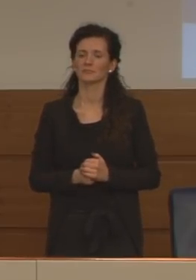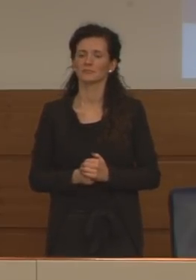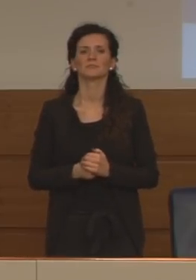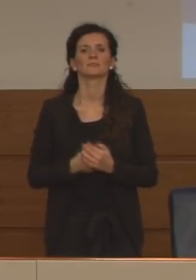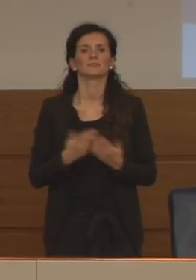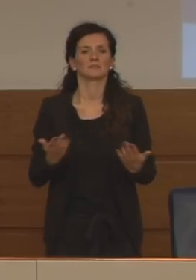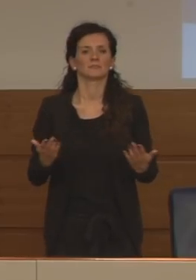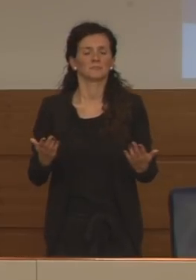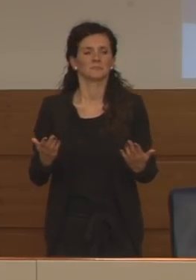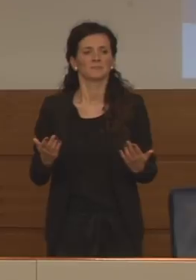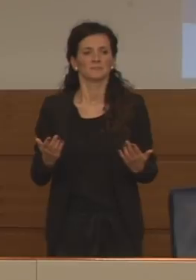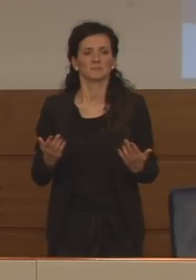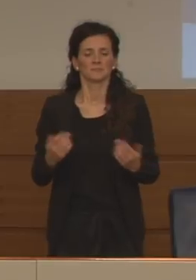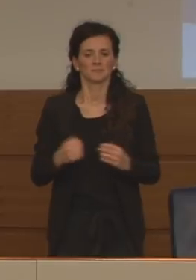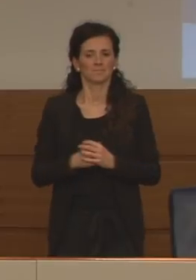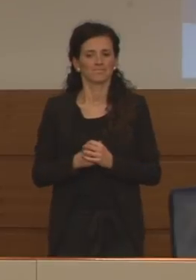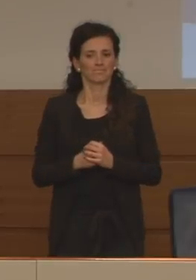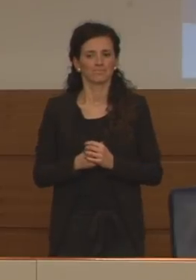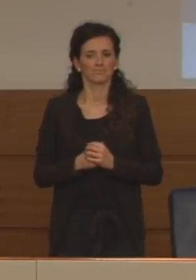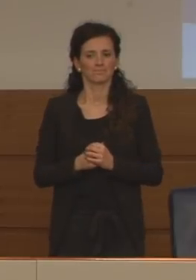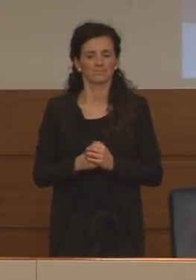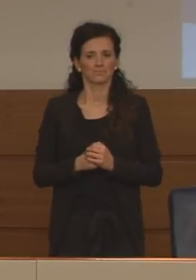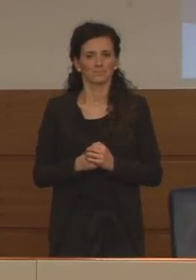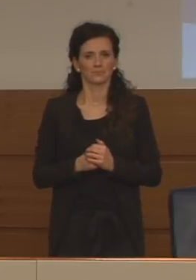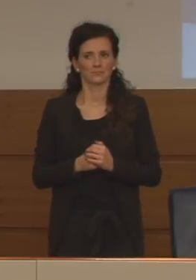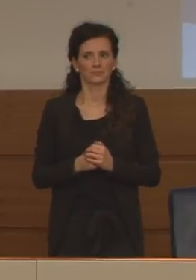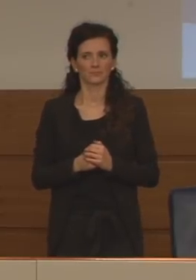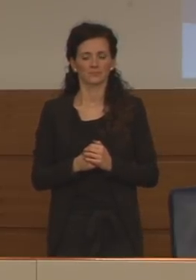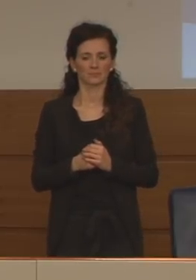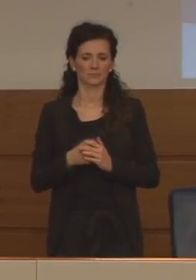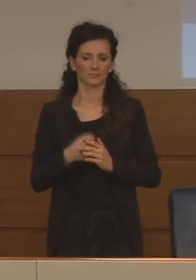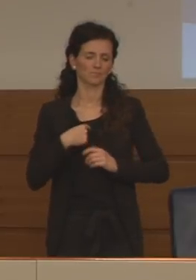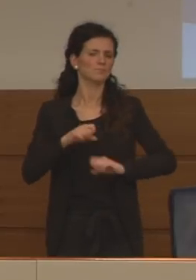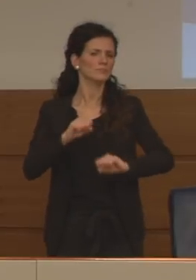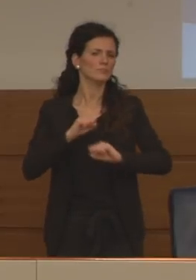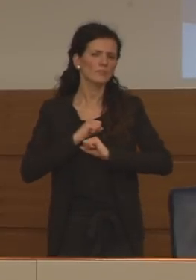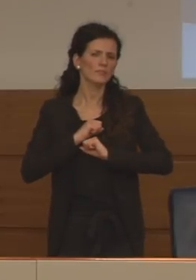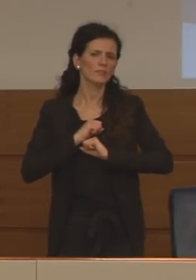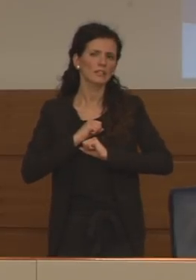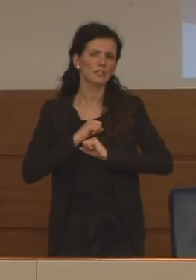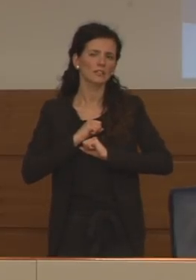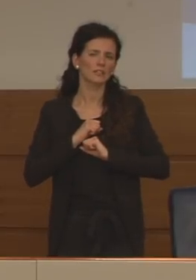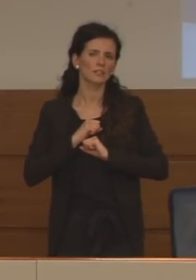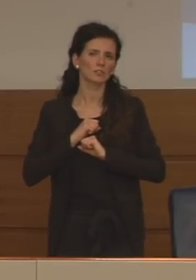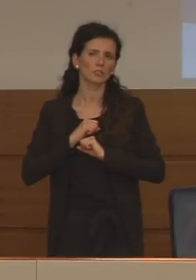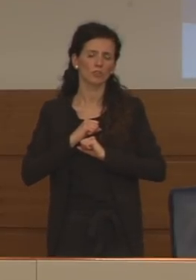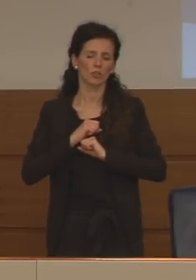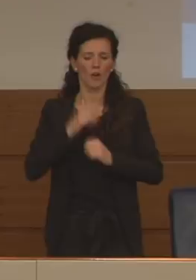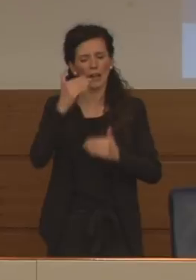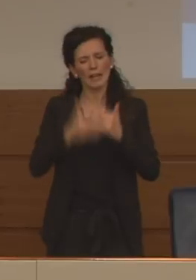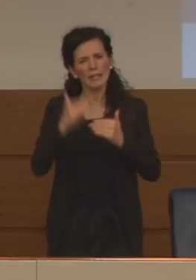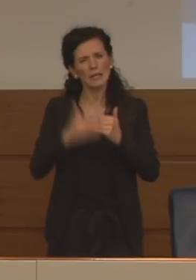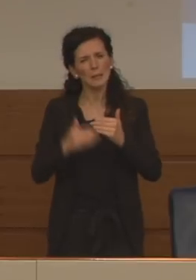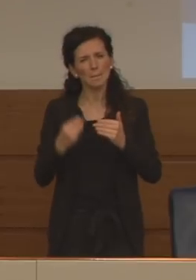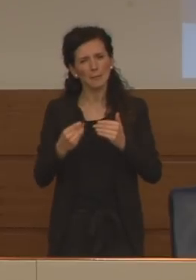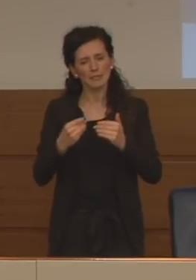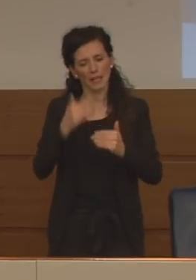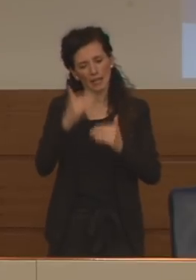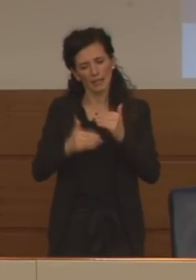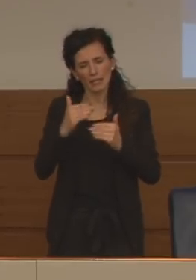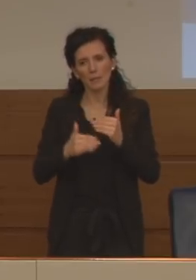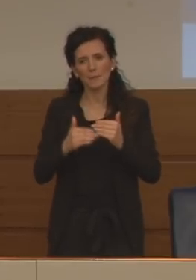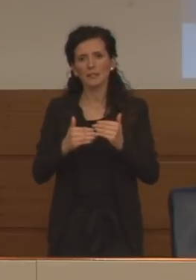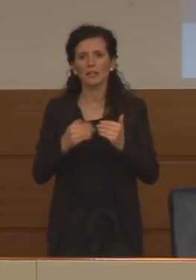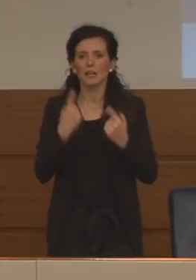allora io credo che bisogna limitare come abbiamo detto e le misure che sono state adottate limitano al massimo